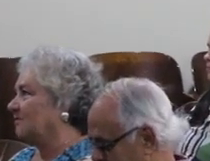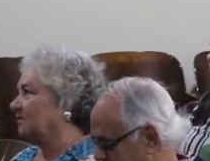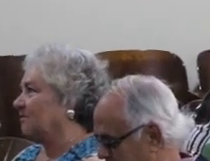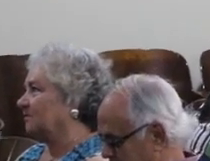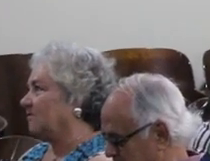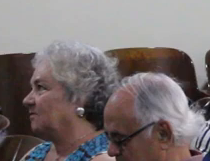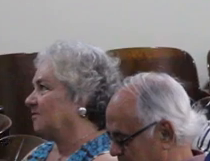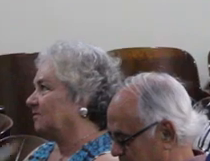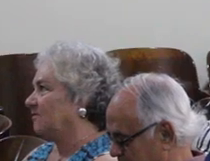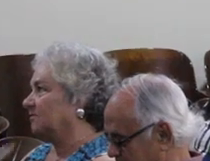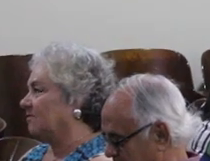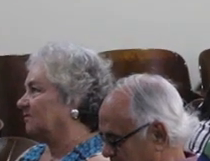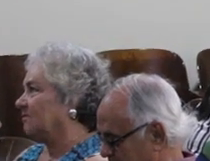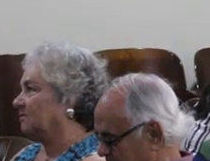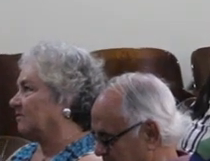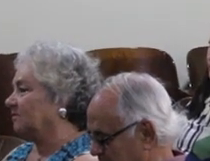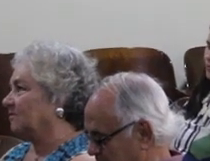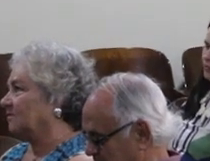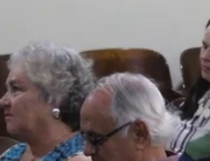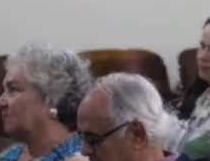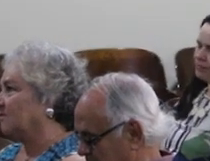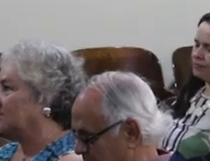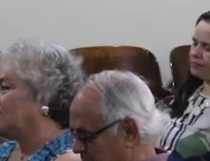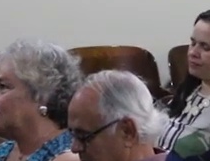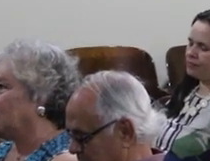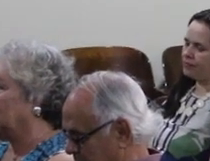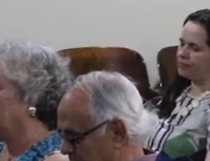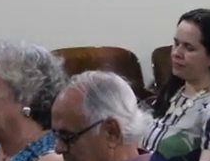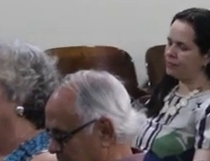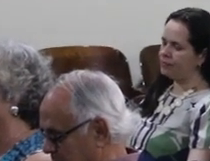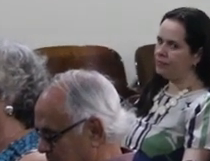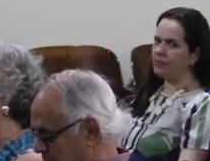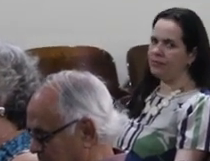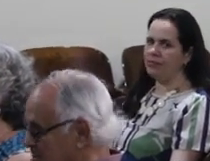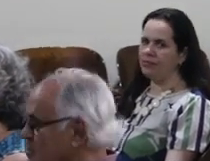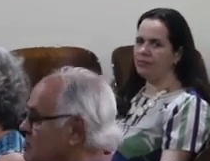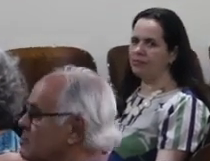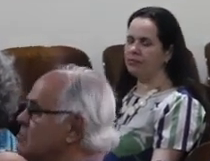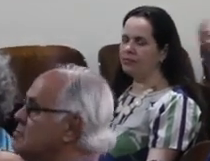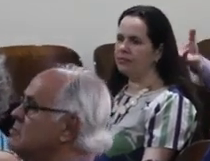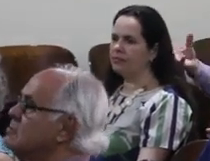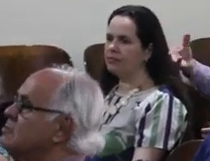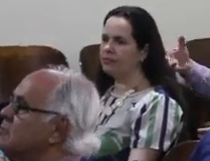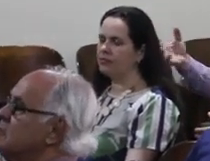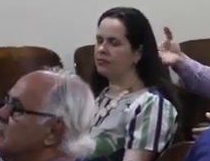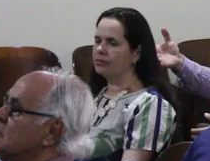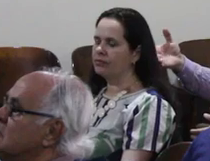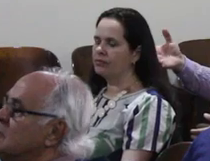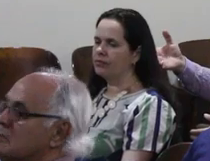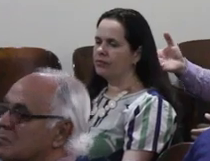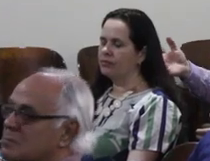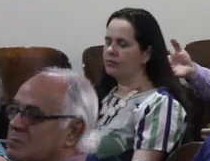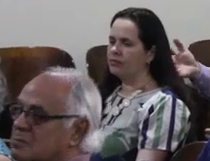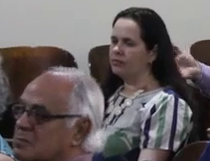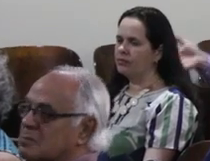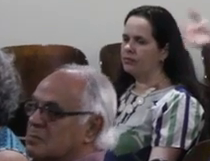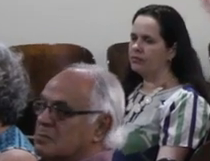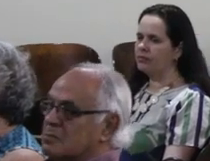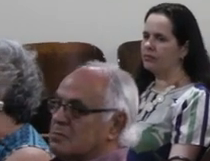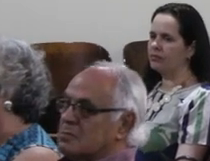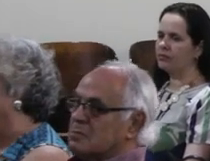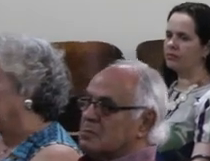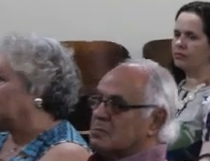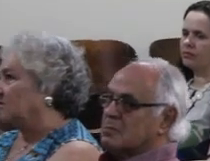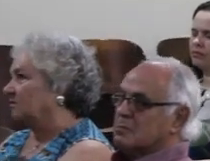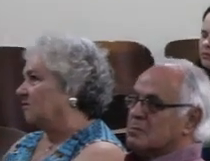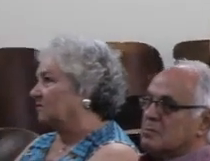muito importante para o nosso espaço hoje aqui. As coisas estão acontecendo porque a gente tem esse apoio. E esse apoio, com certeza, se